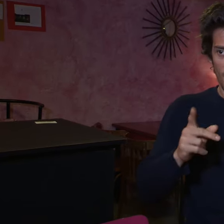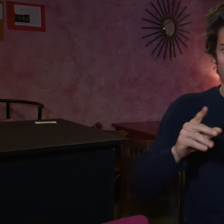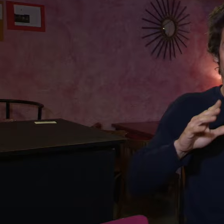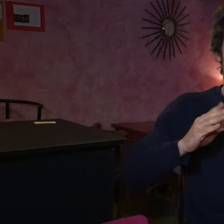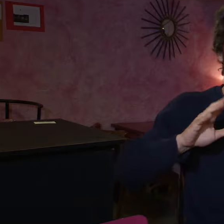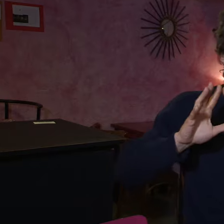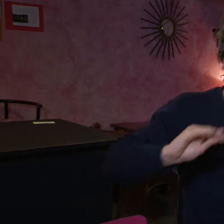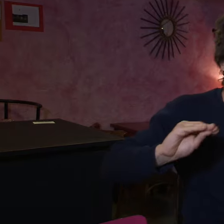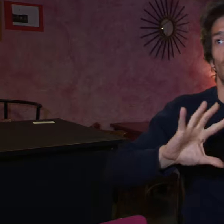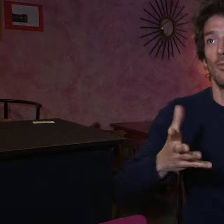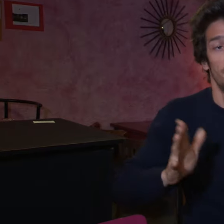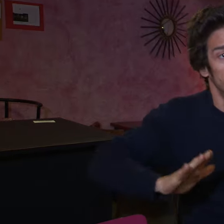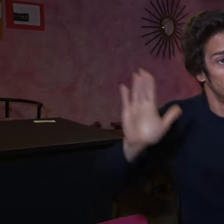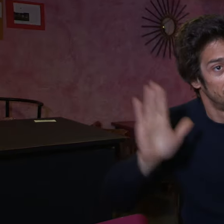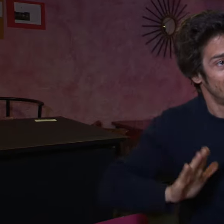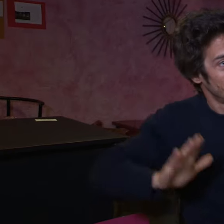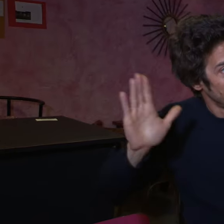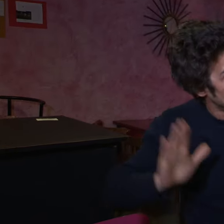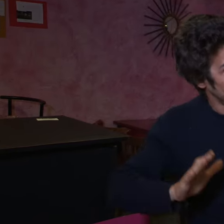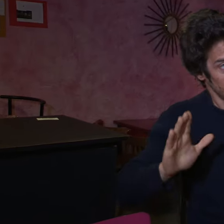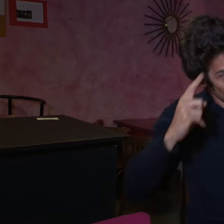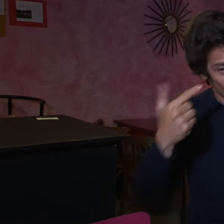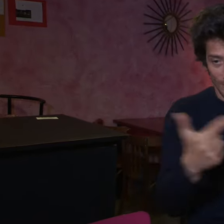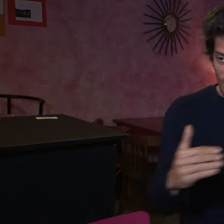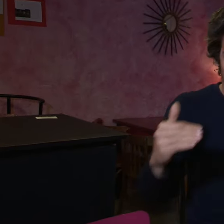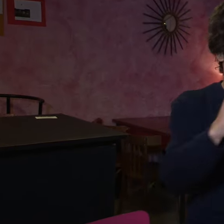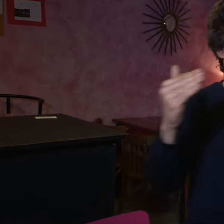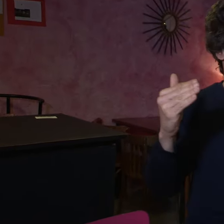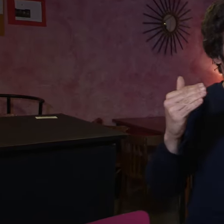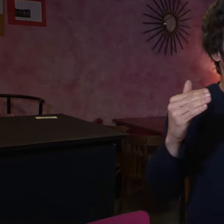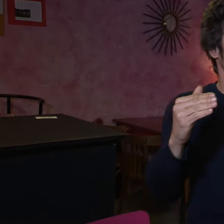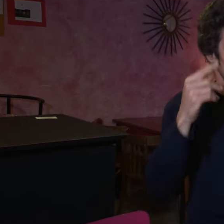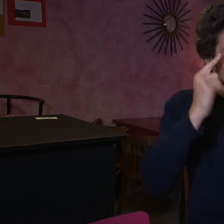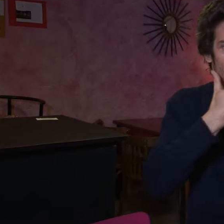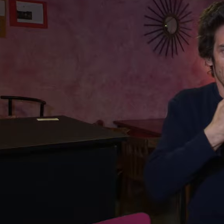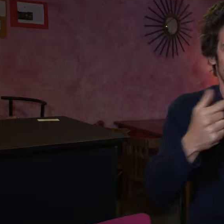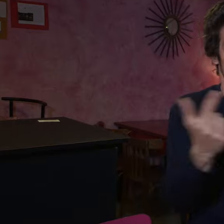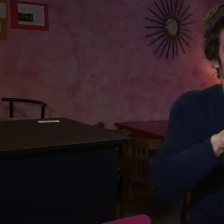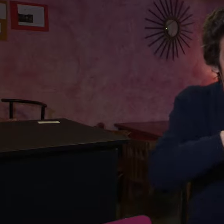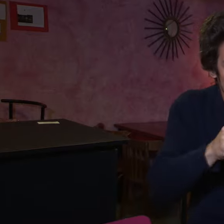mime pour que ce soit compréhensible pour les deux groupes et essayer de les faire se comprendre.